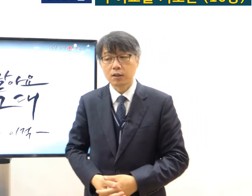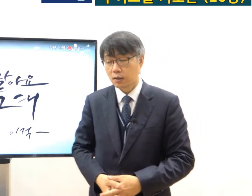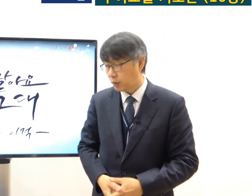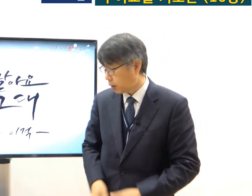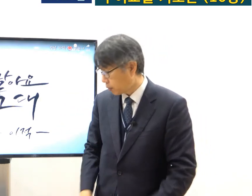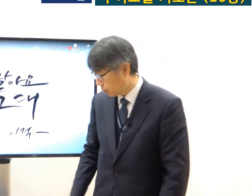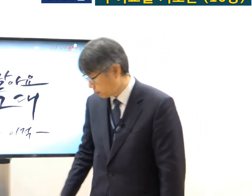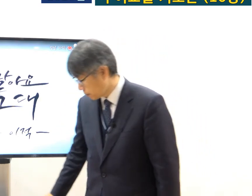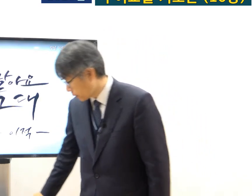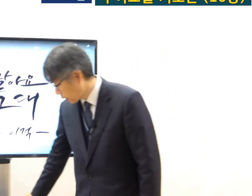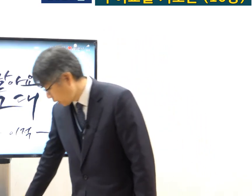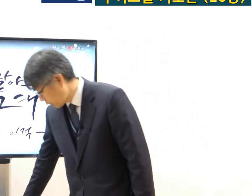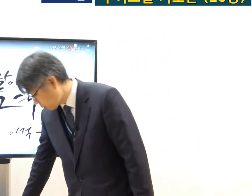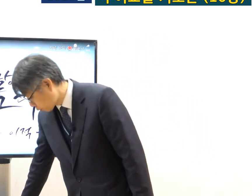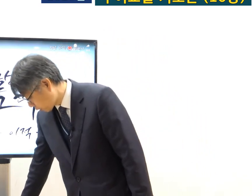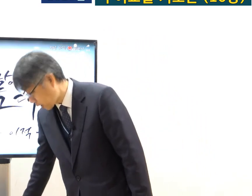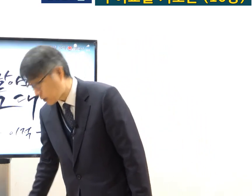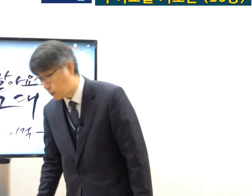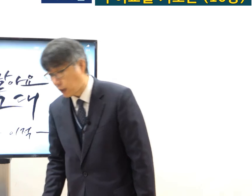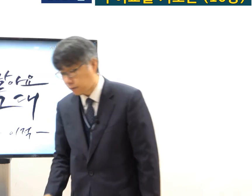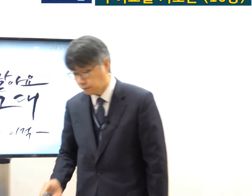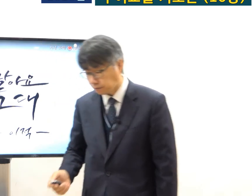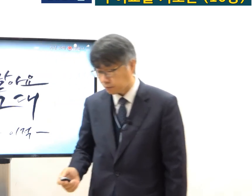그러면 한번 해보도록 하겠습니다.